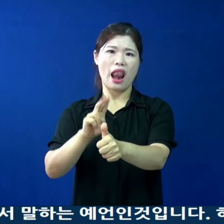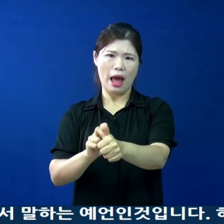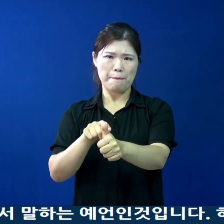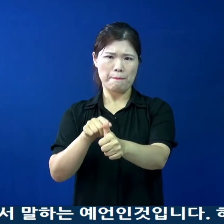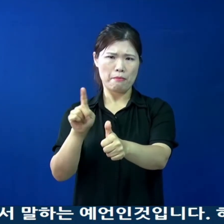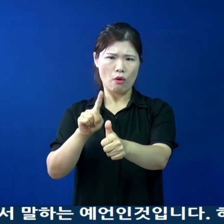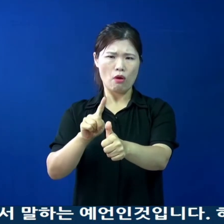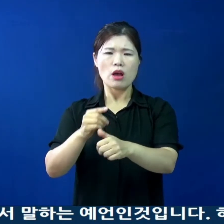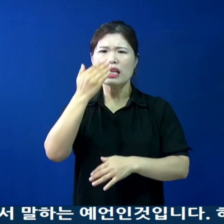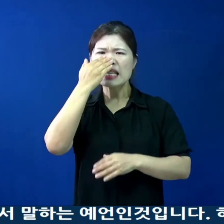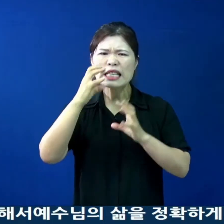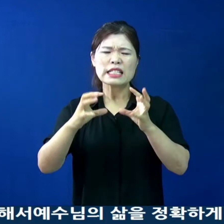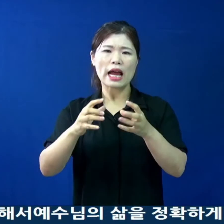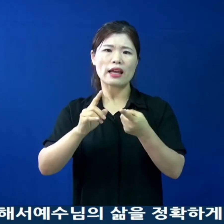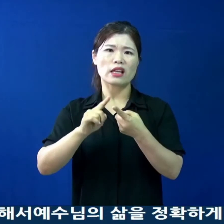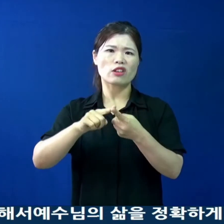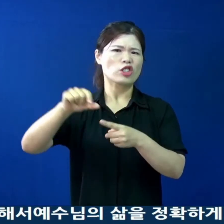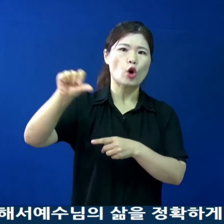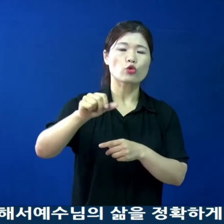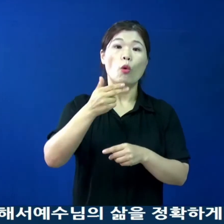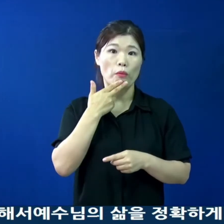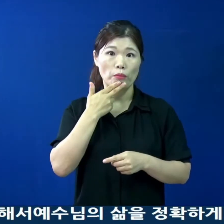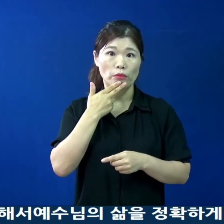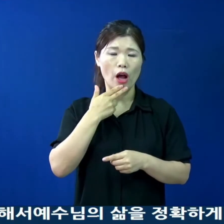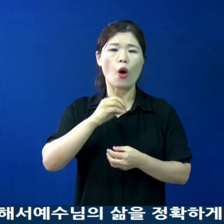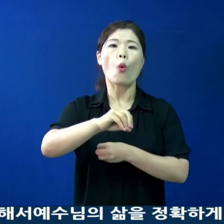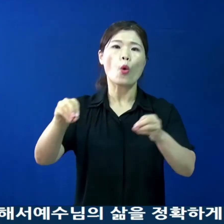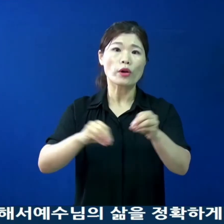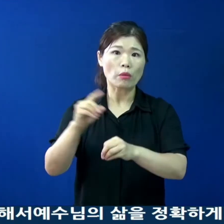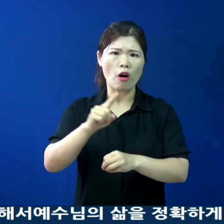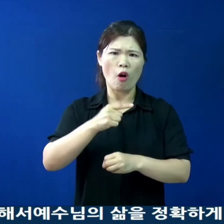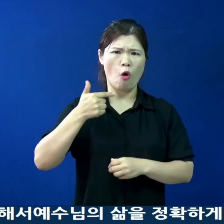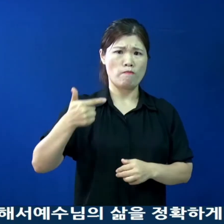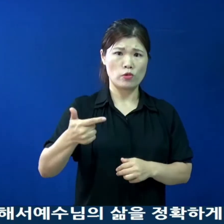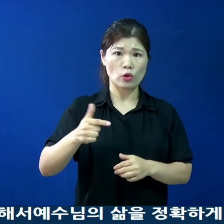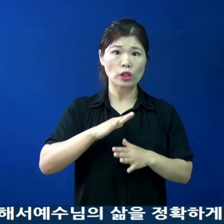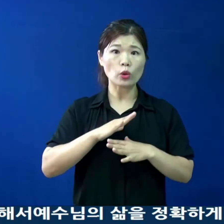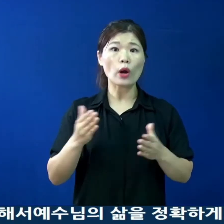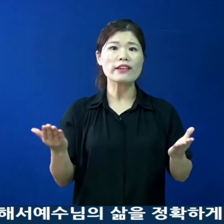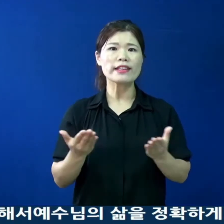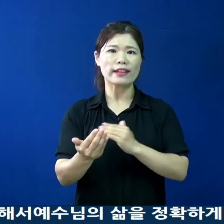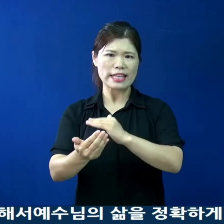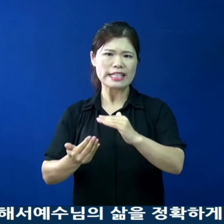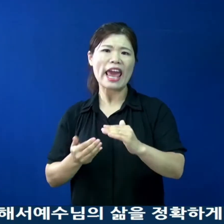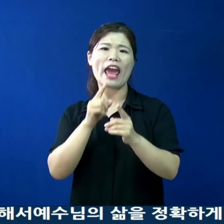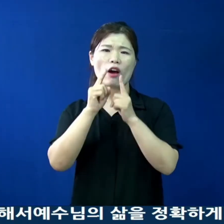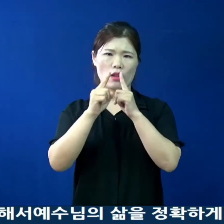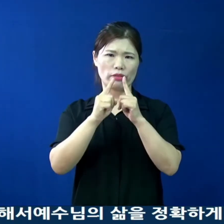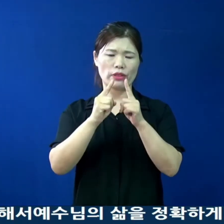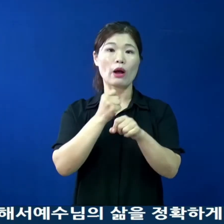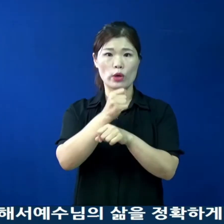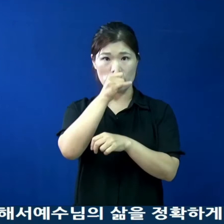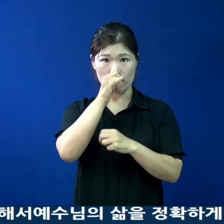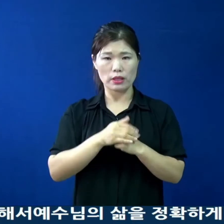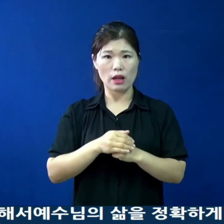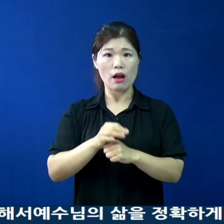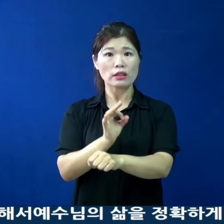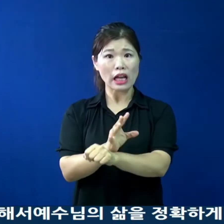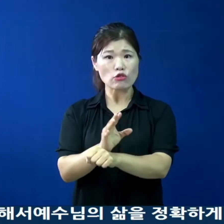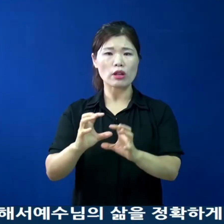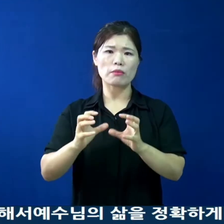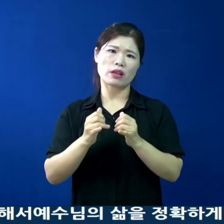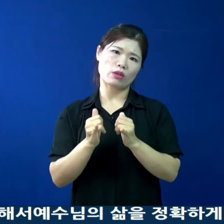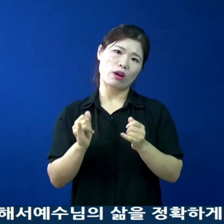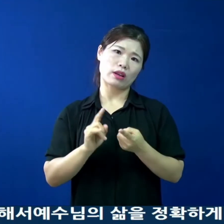저주하지 않는 것에 그친 것이 아니라 오히려 엄청나고 놀라운 예언을 쏟아냅니다. 단순히 그 백성에